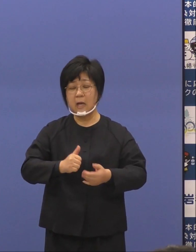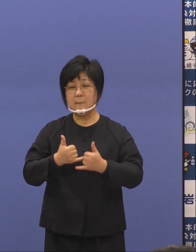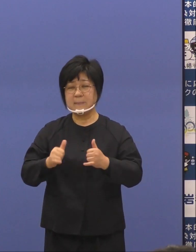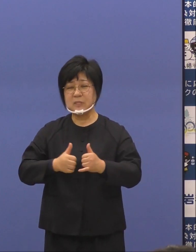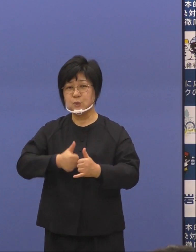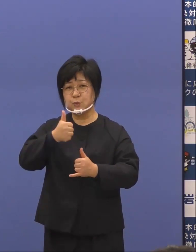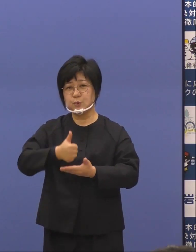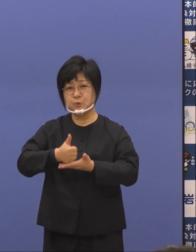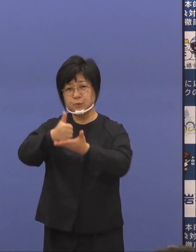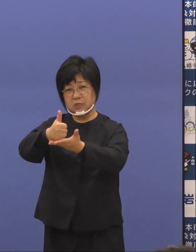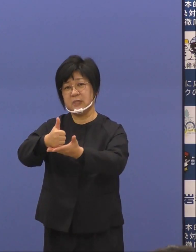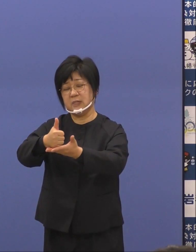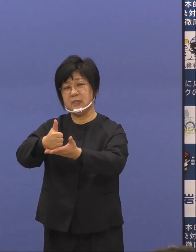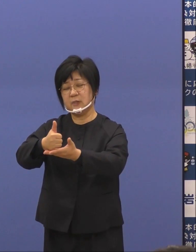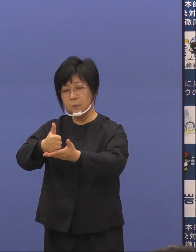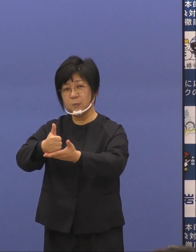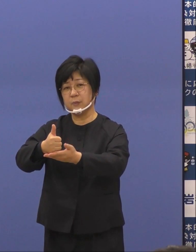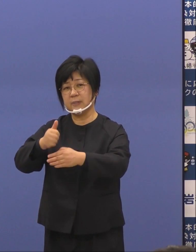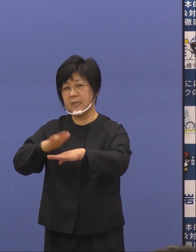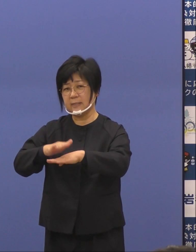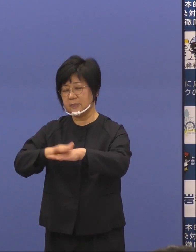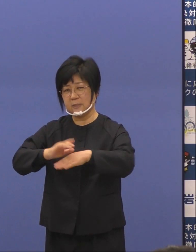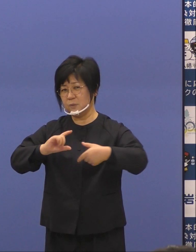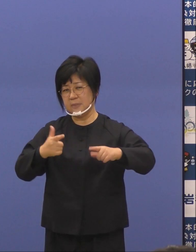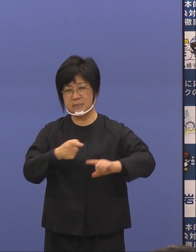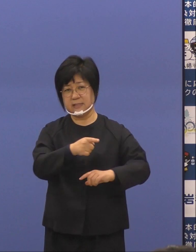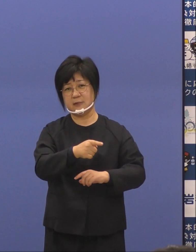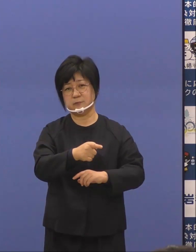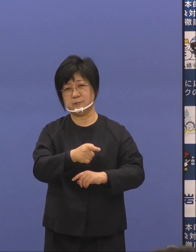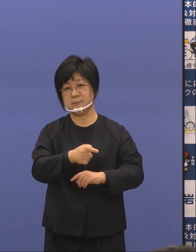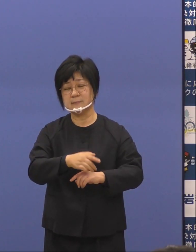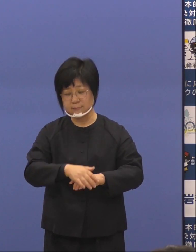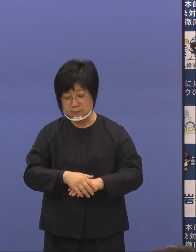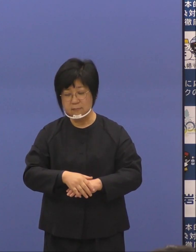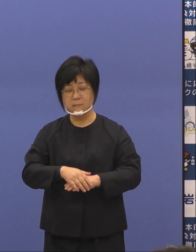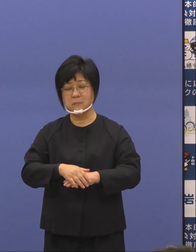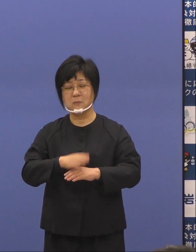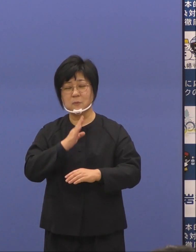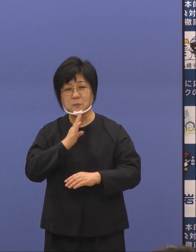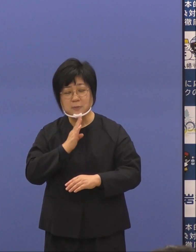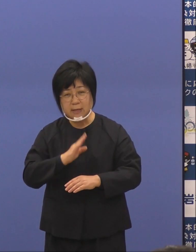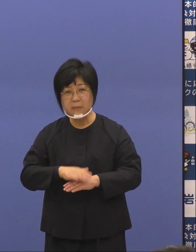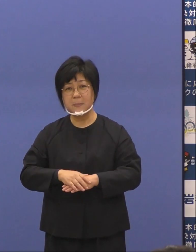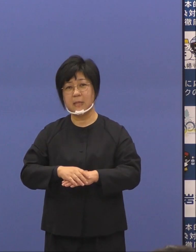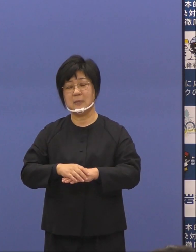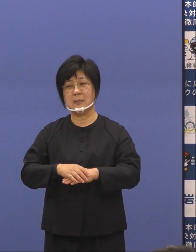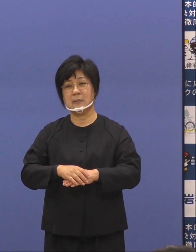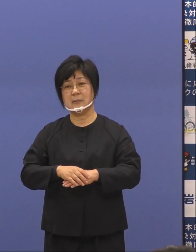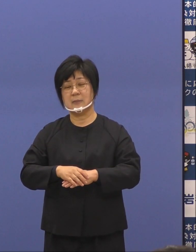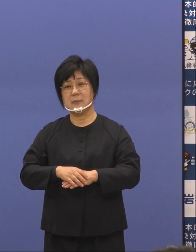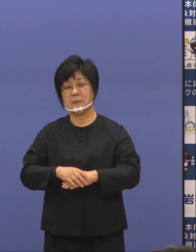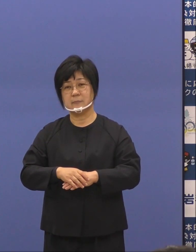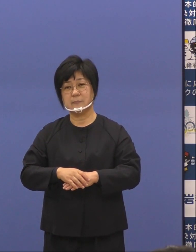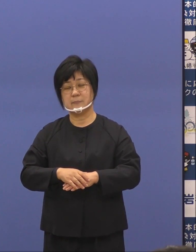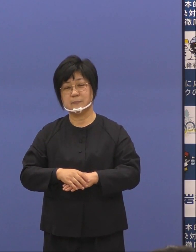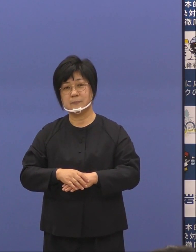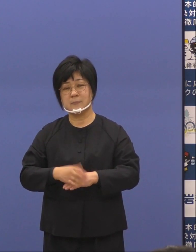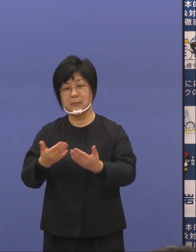団体によってはちゃんと民主的な決定過程に基づいて、その団体